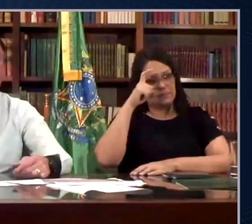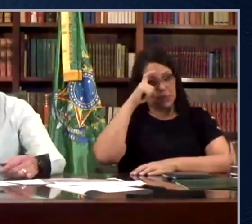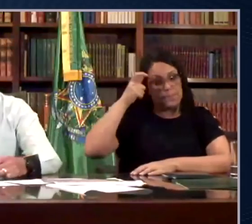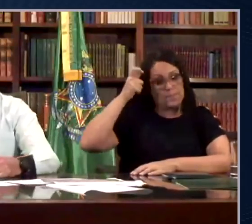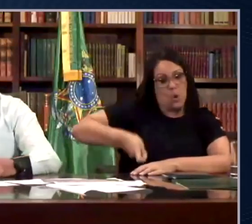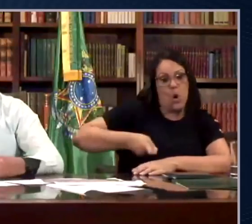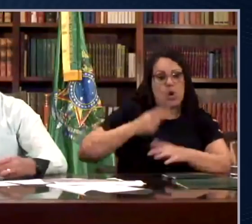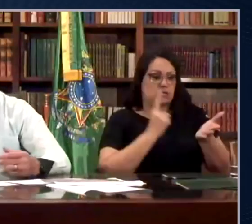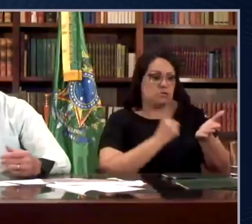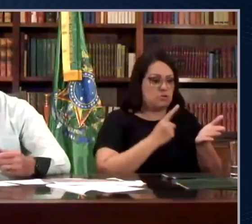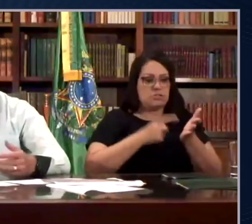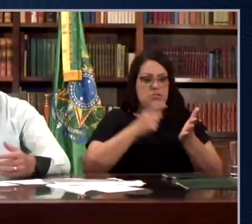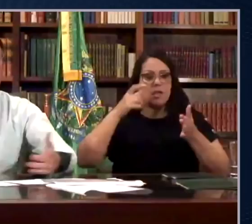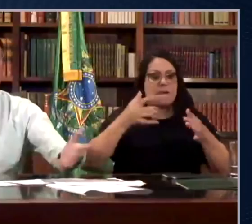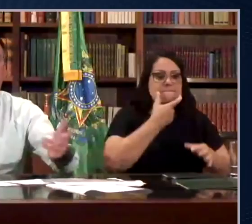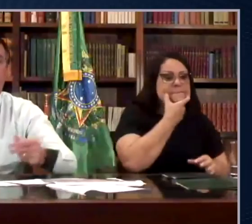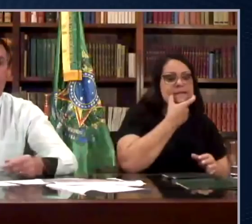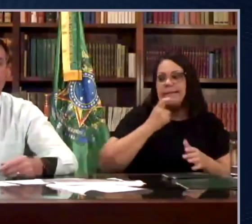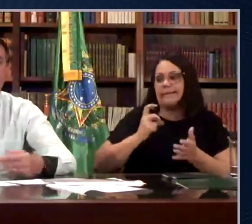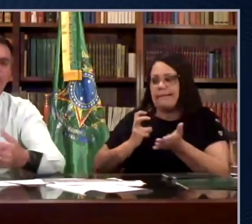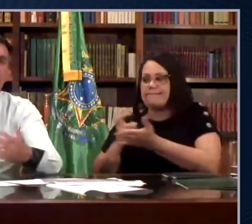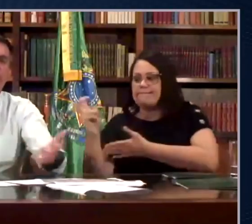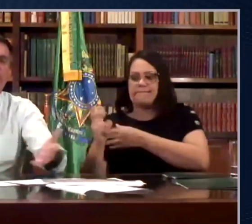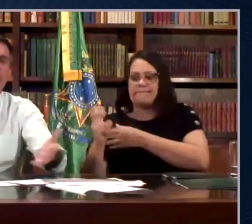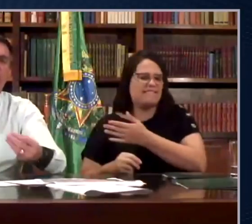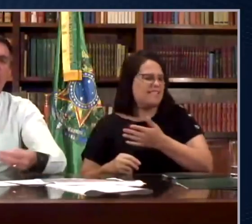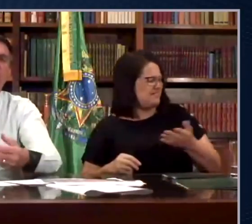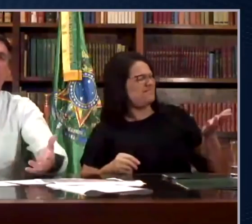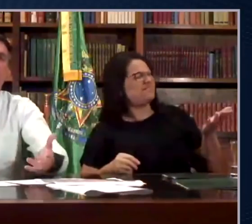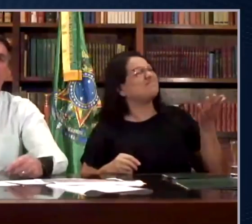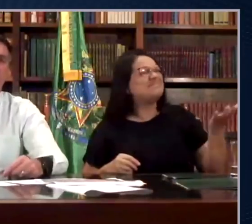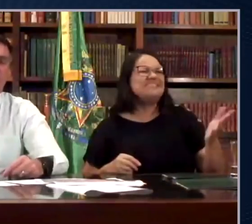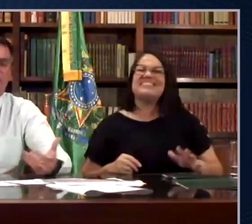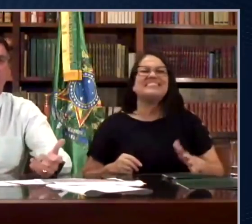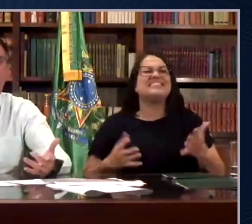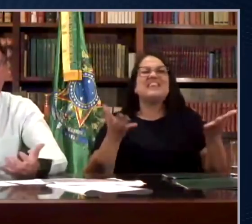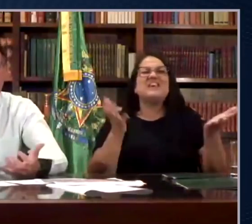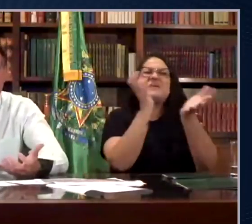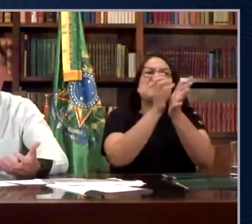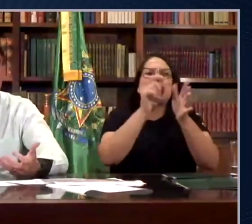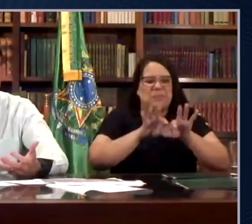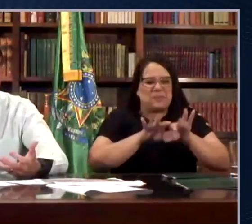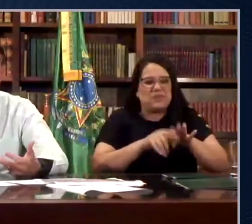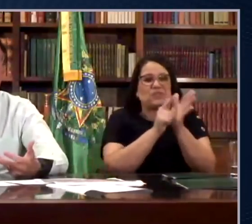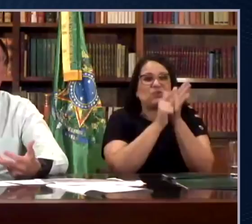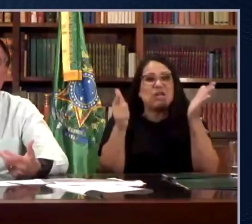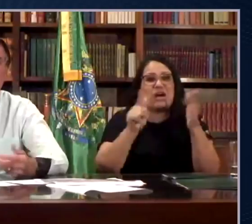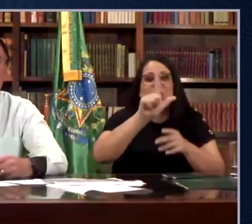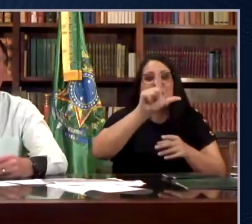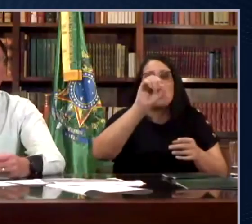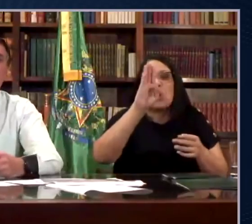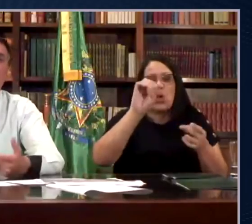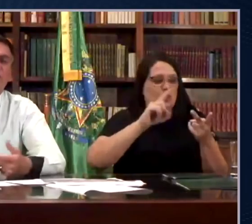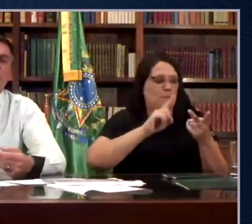com Mandetta retirar o Bolsonaro. Pô, essa imprensa escrita, Globo, Folha,